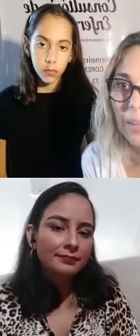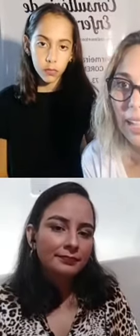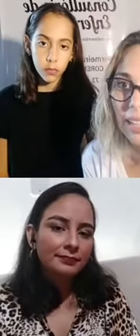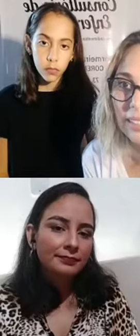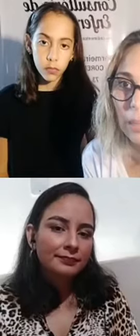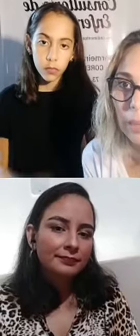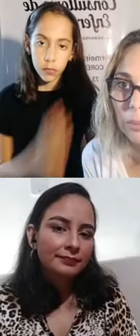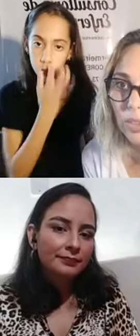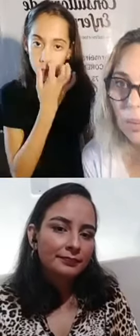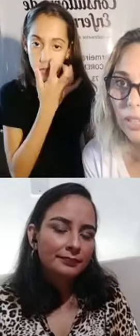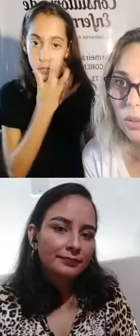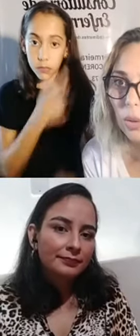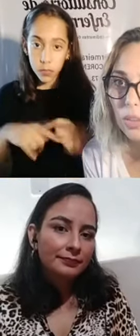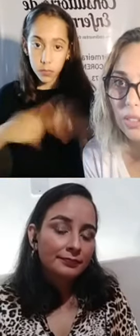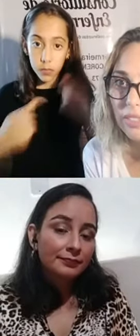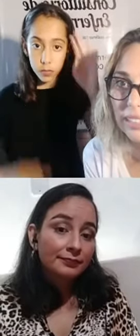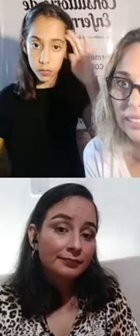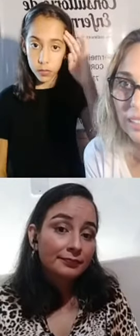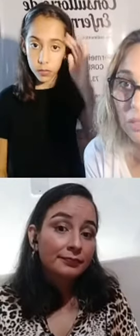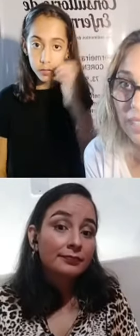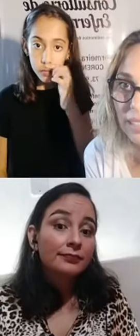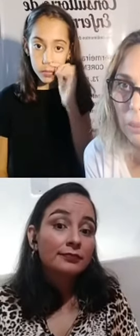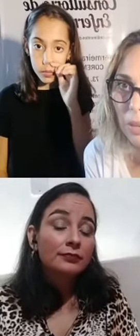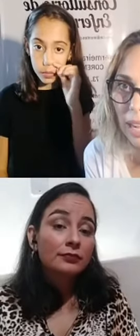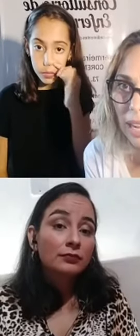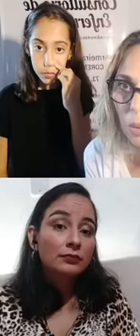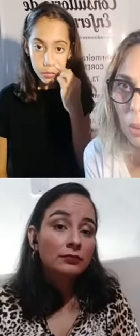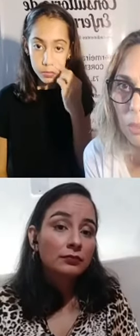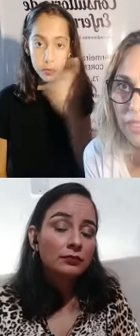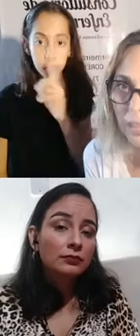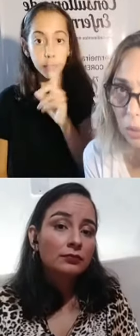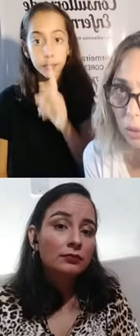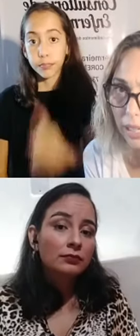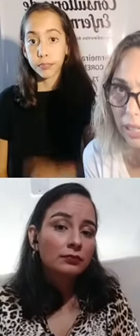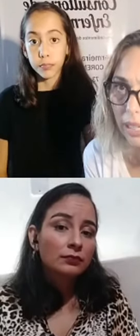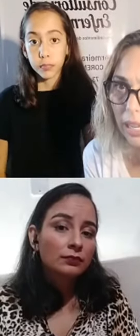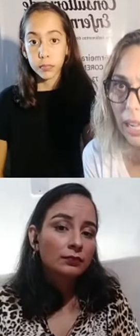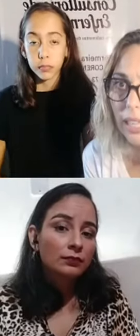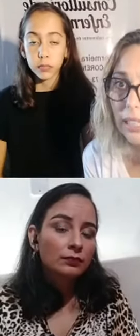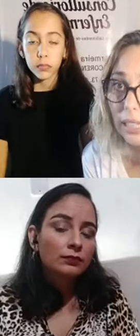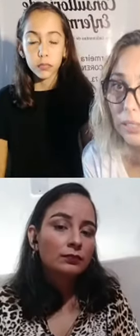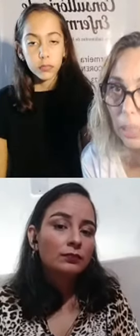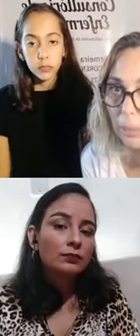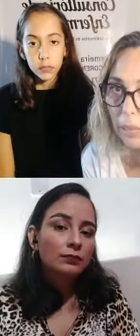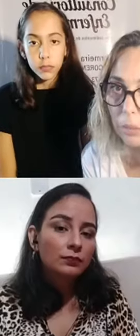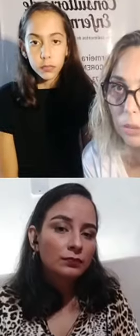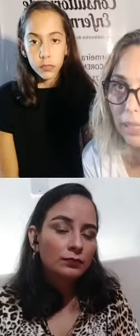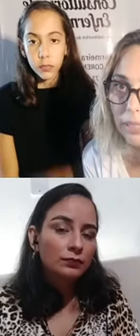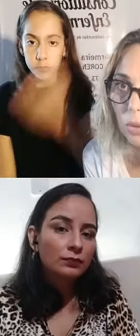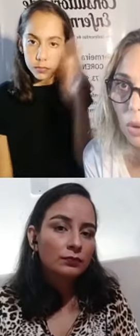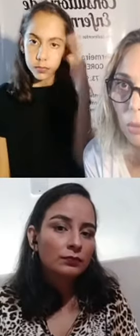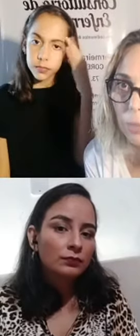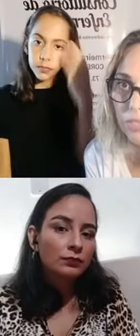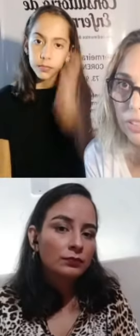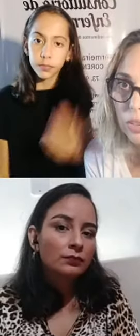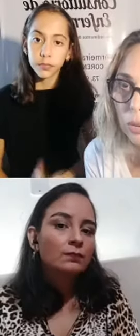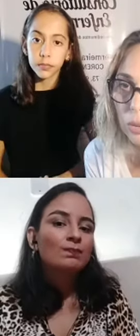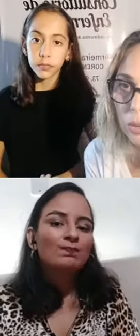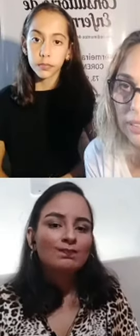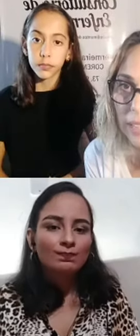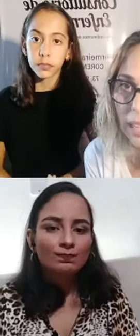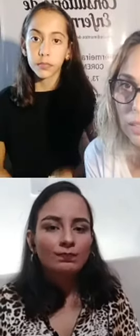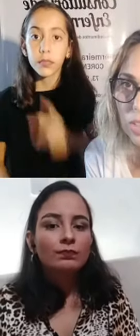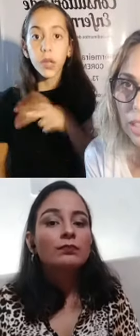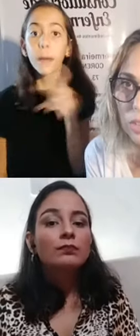aqui, mas sabemos que o retorno não vai demorar, como vai ocorrer. Ainda não sabemos, mas como professor